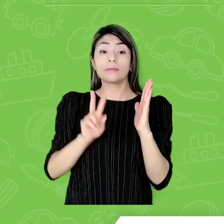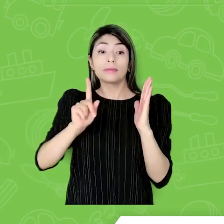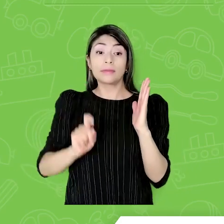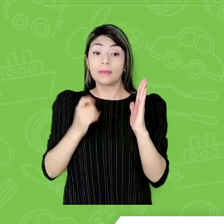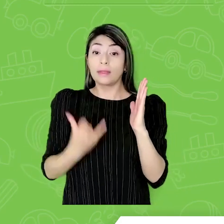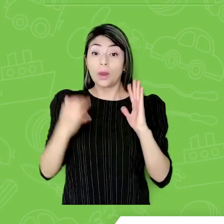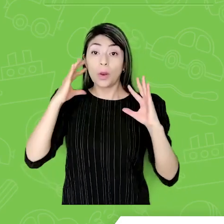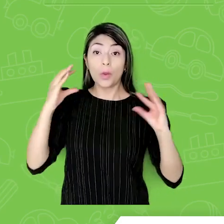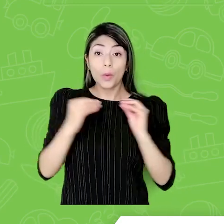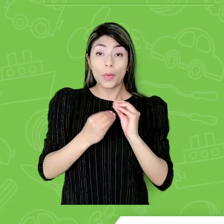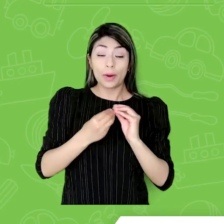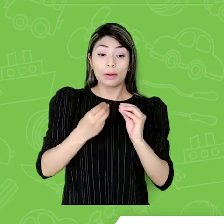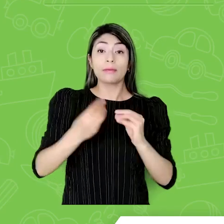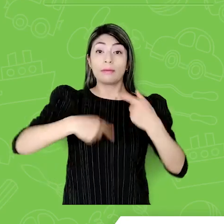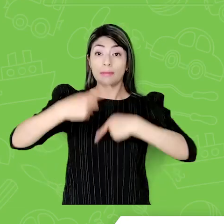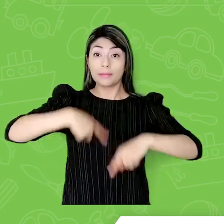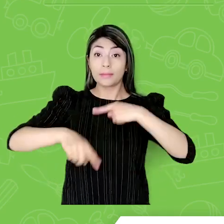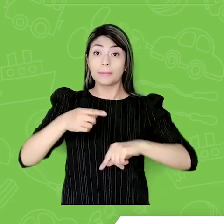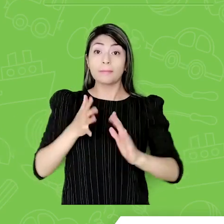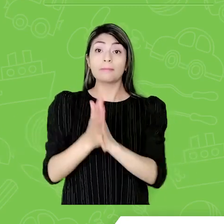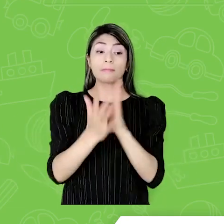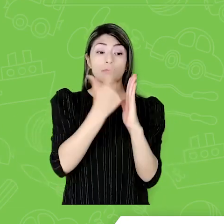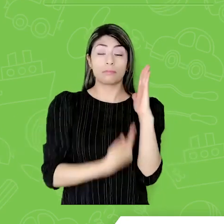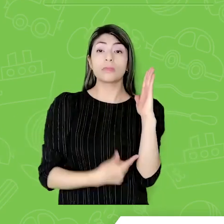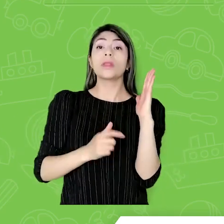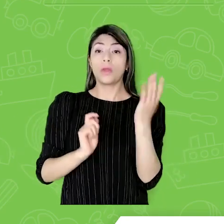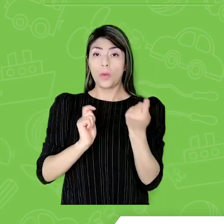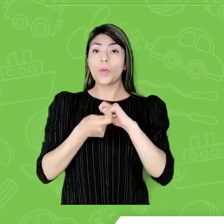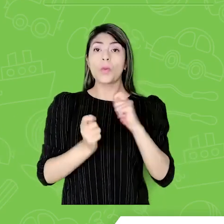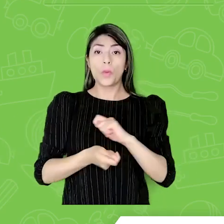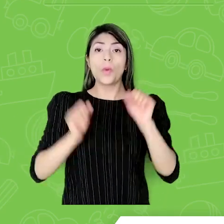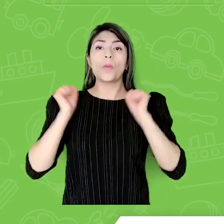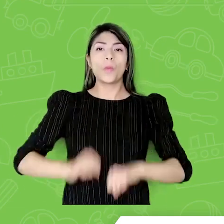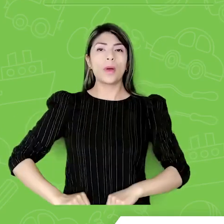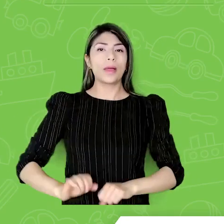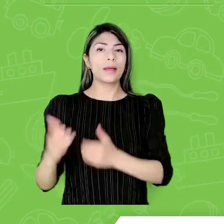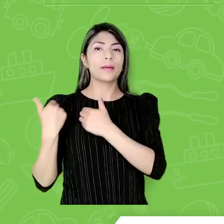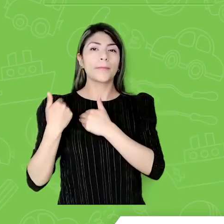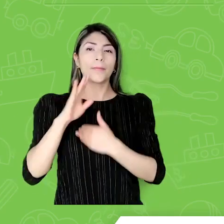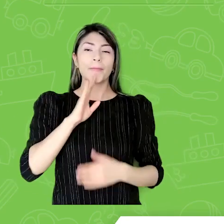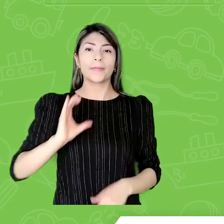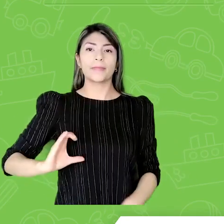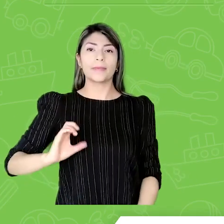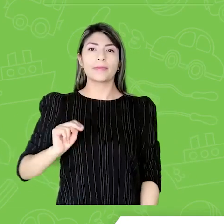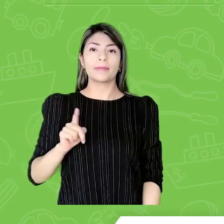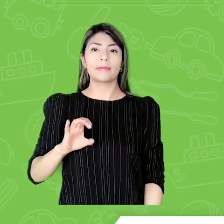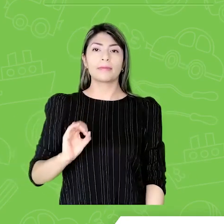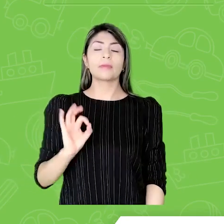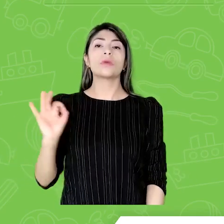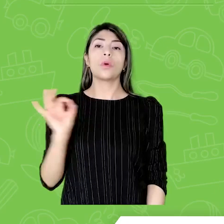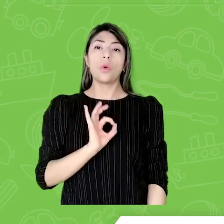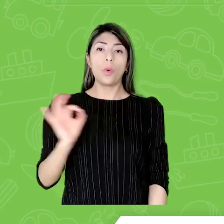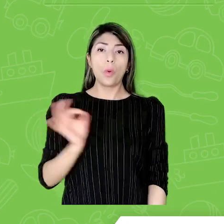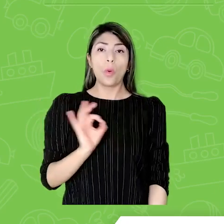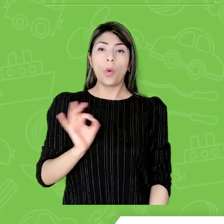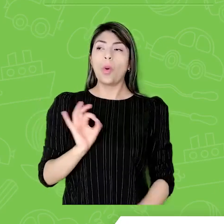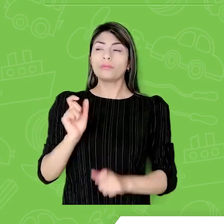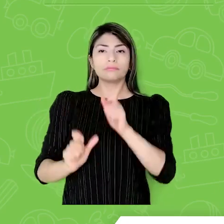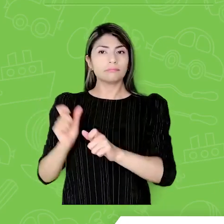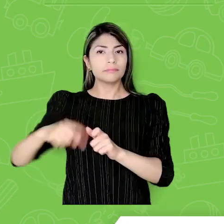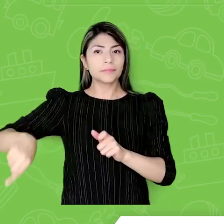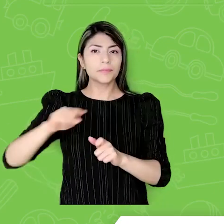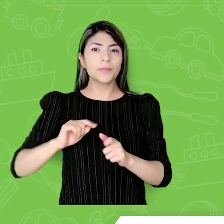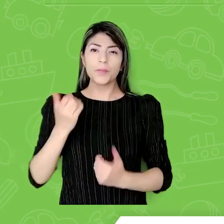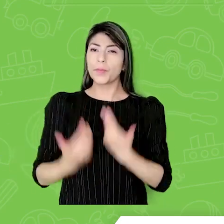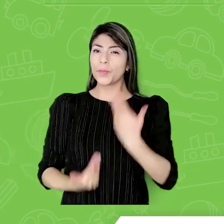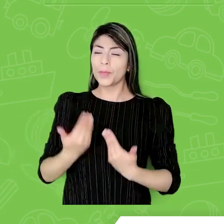artículo 26 del presente acuerdo, tales listas podrán ser modificadas por la CNSC, de oficio o a petición